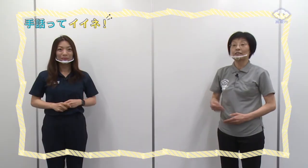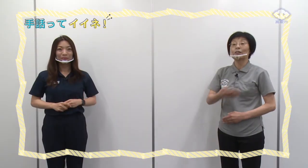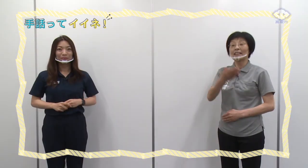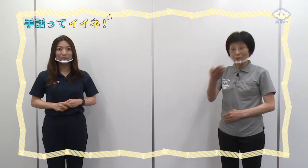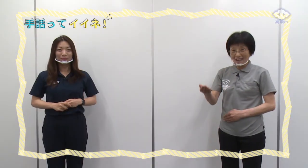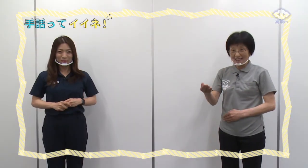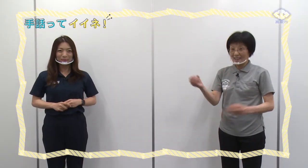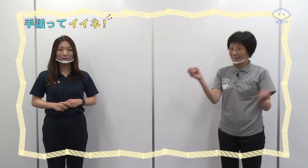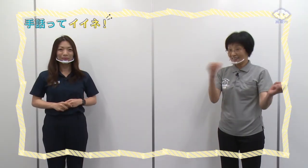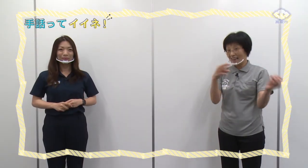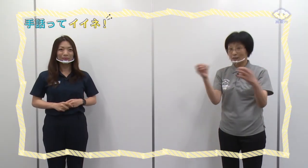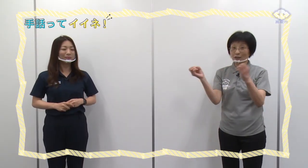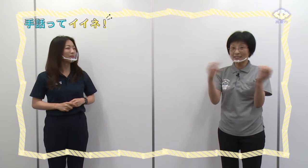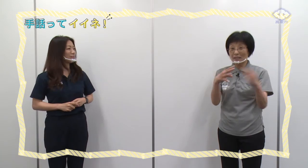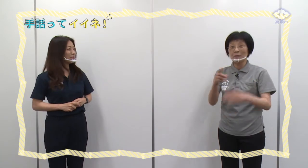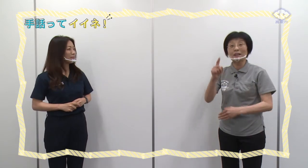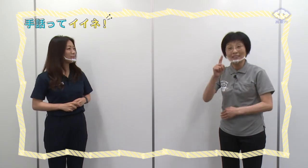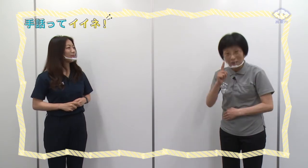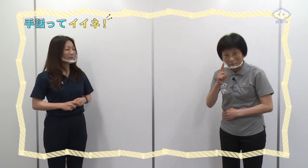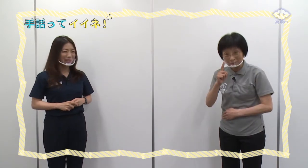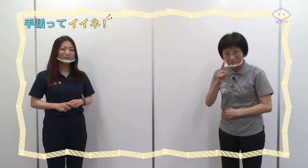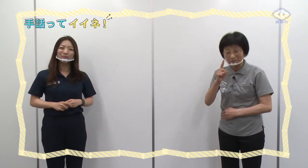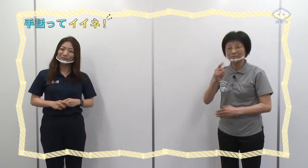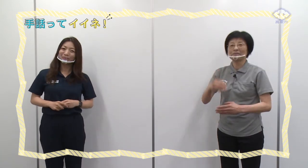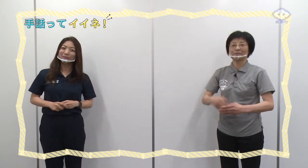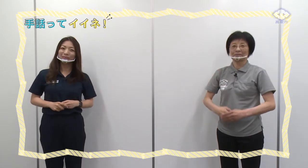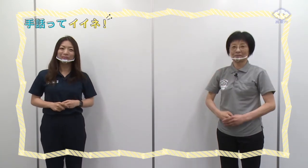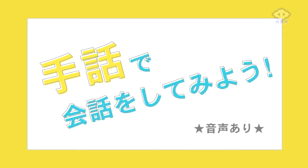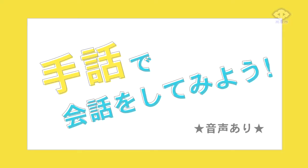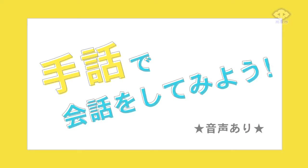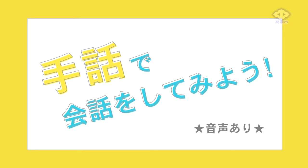それでは会話をしてみましょう。 はい、